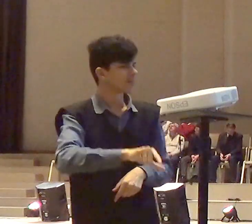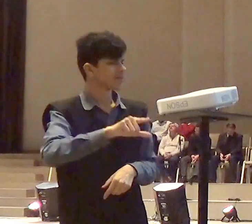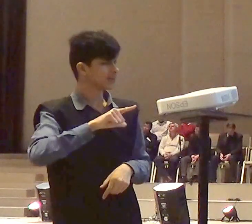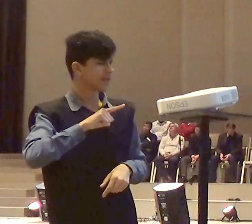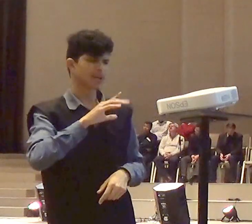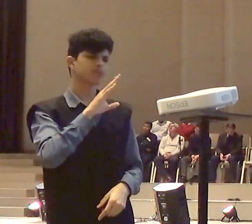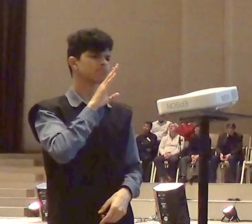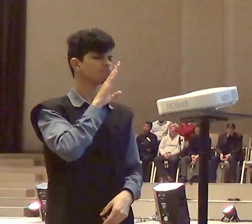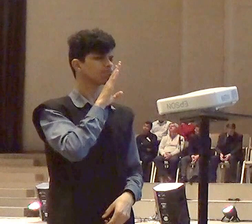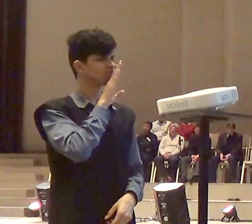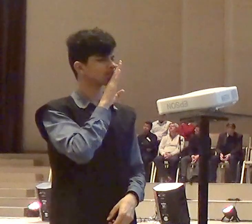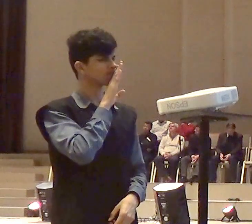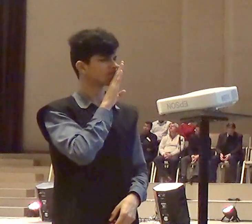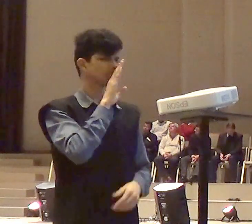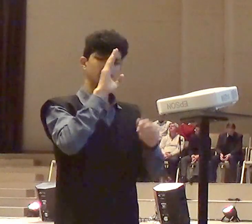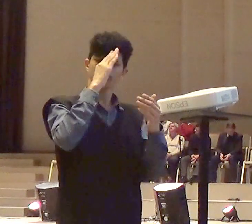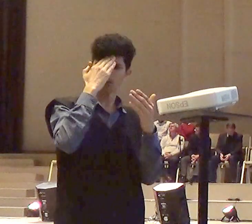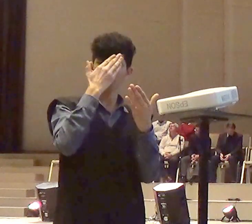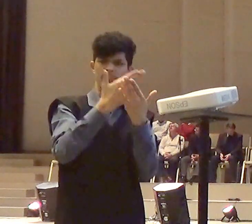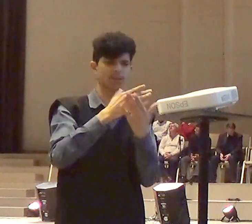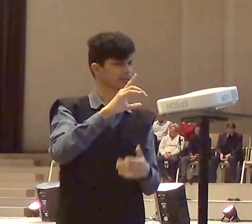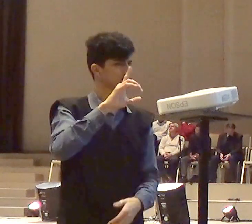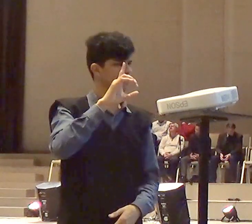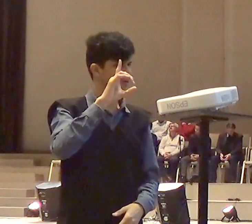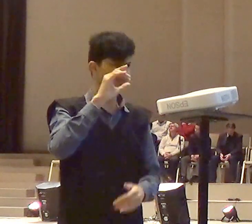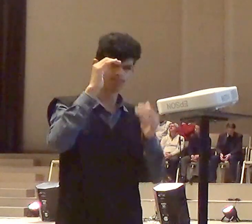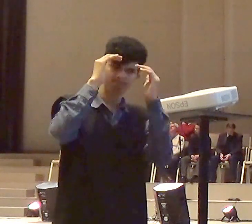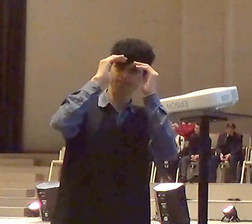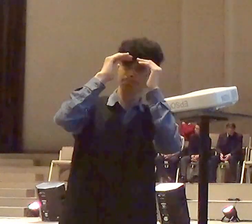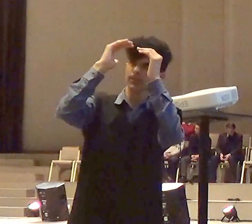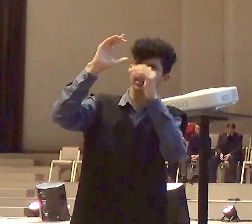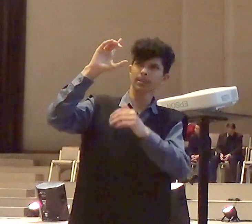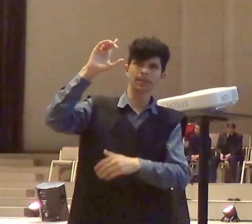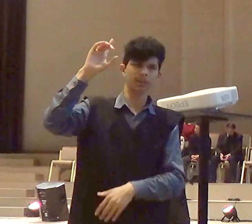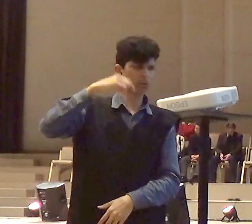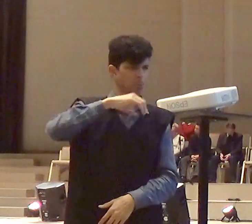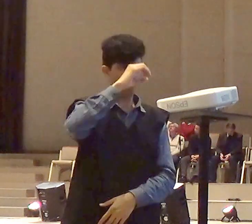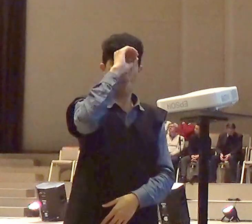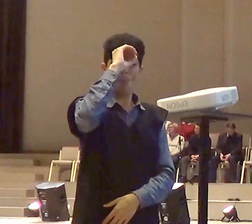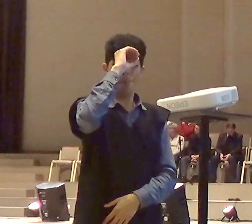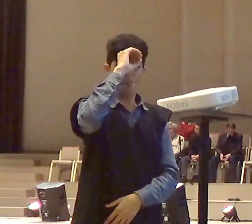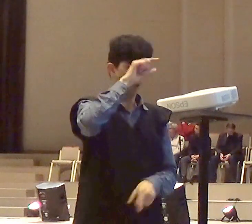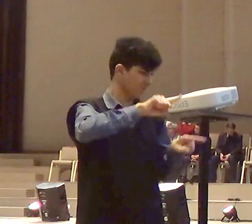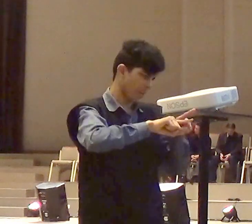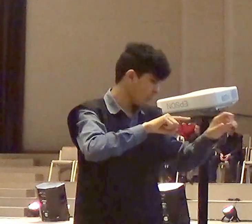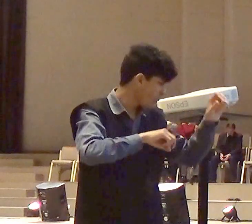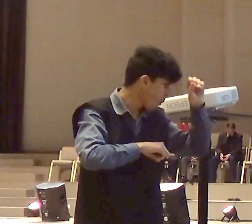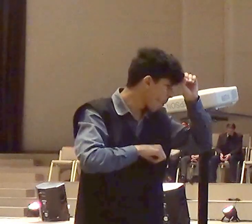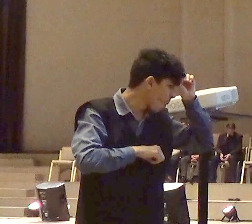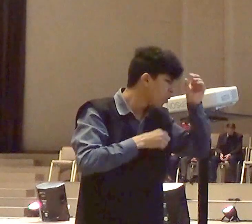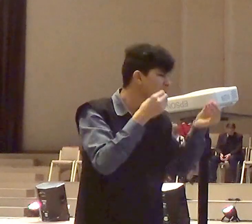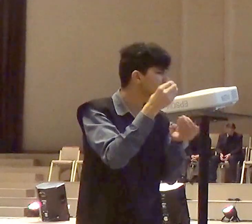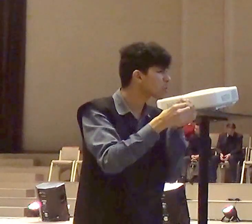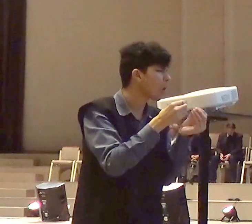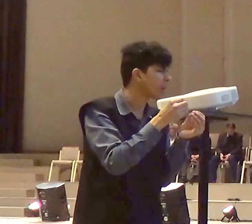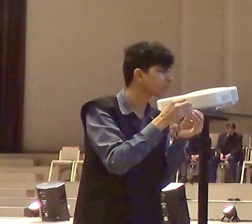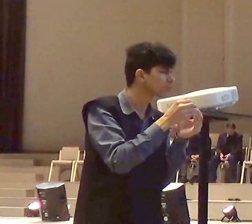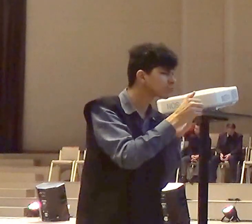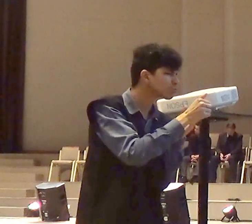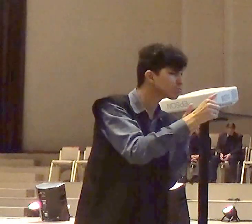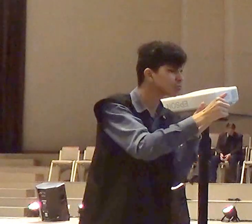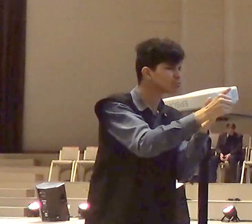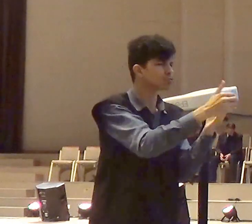seguia a nuvem e buscava cada instante a orientação de Deus é bonita esse texto porque quando esses homens